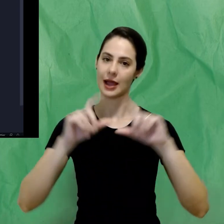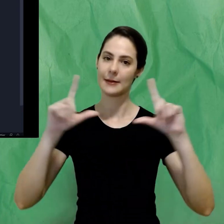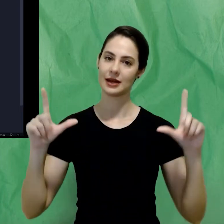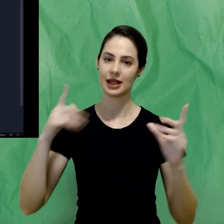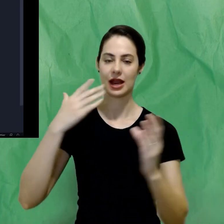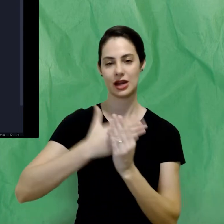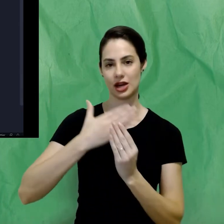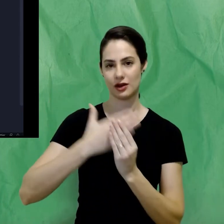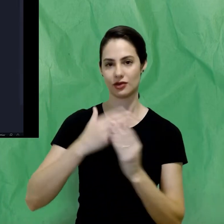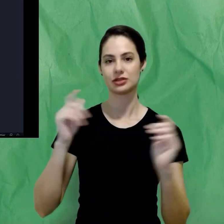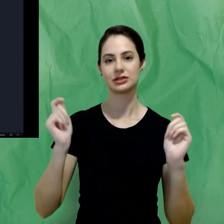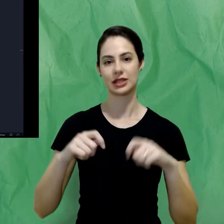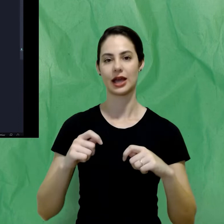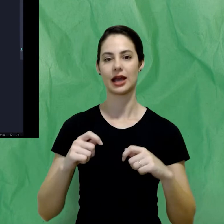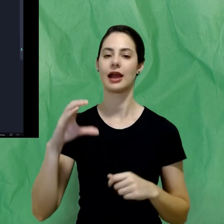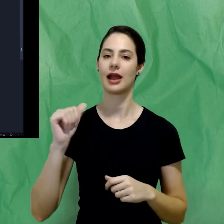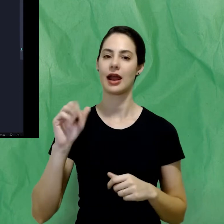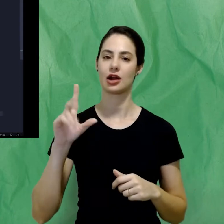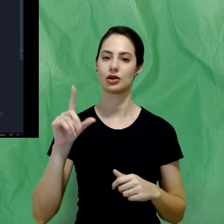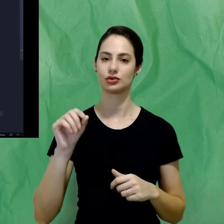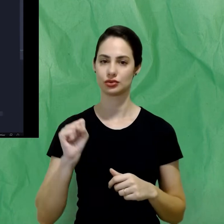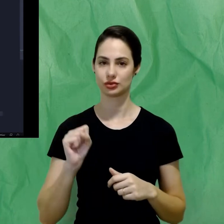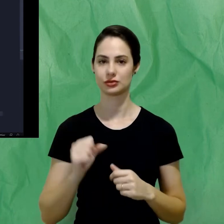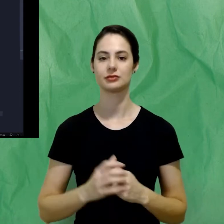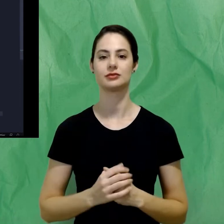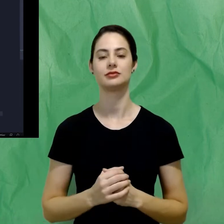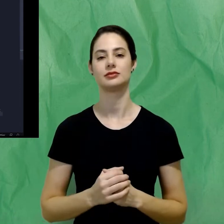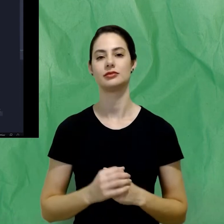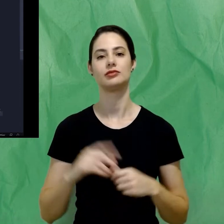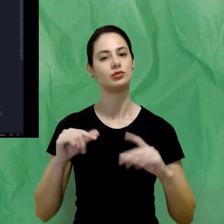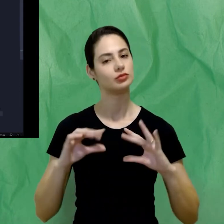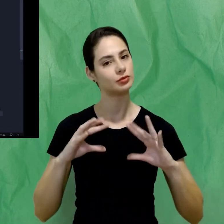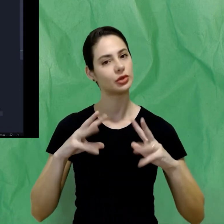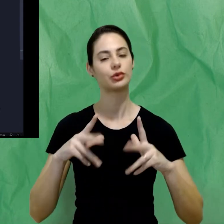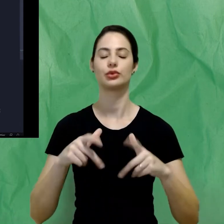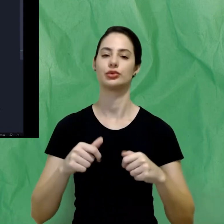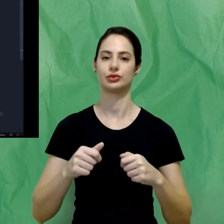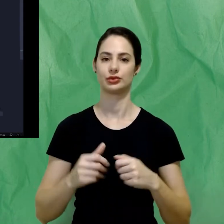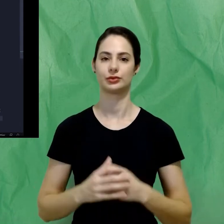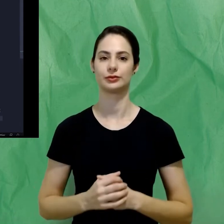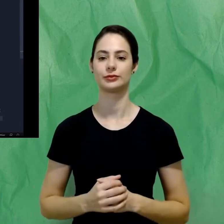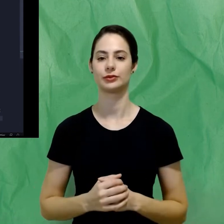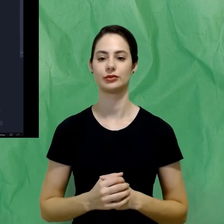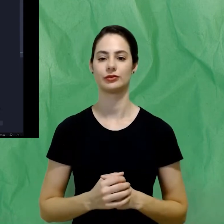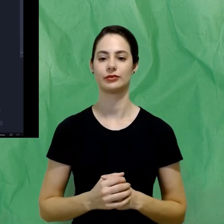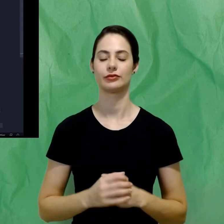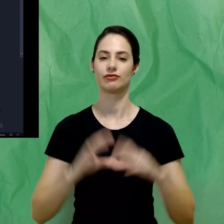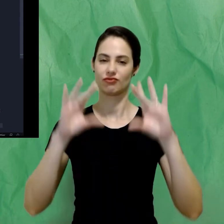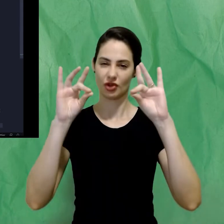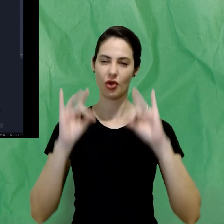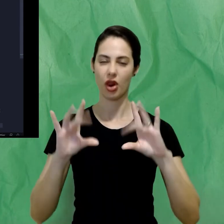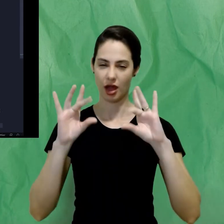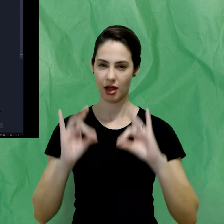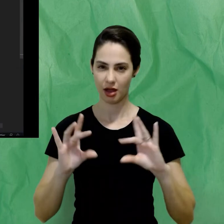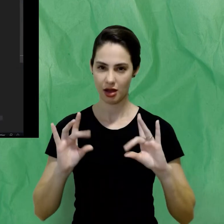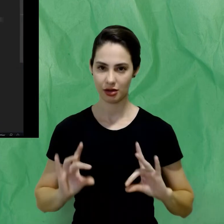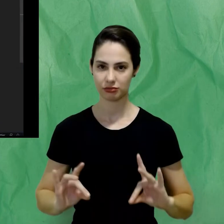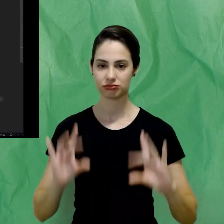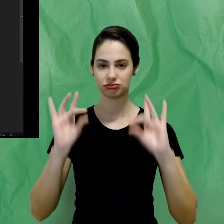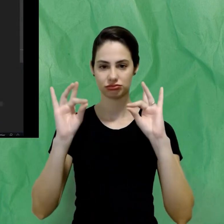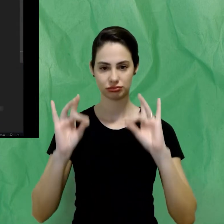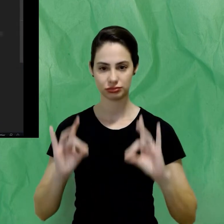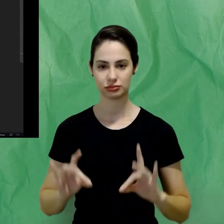arquivo, vai ter que aparecer Carlos. E isso eu vou fazer para todos os campos. Então vou dar um Ctrl+C, Ctrl+V algumas vezes aqui.